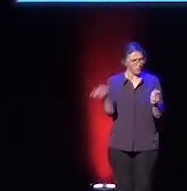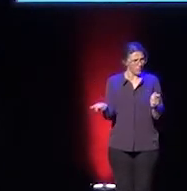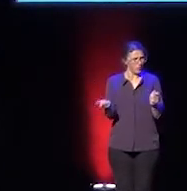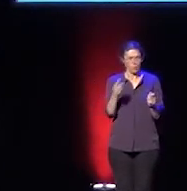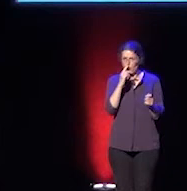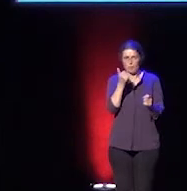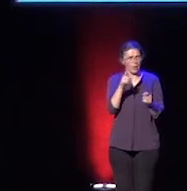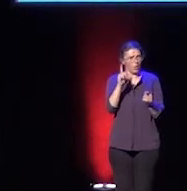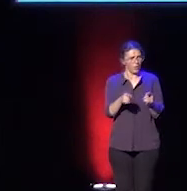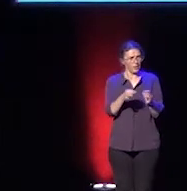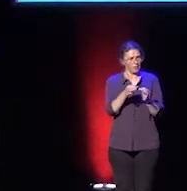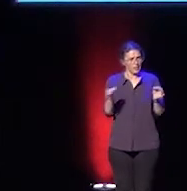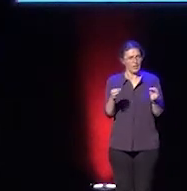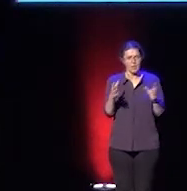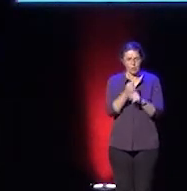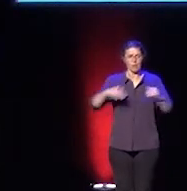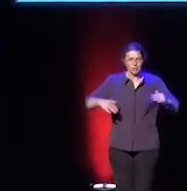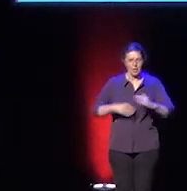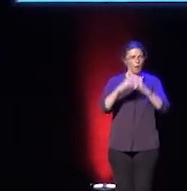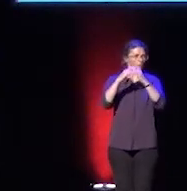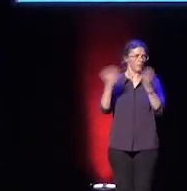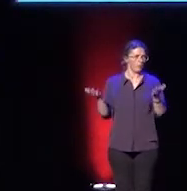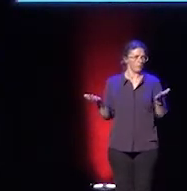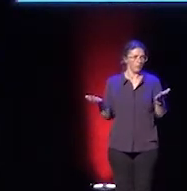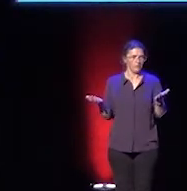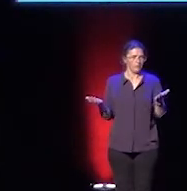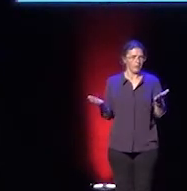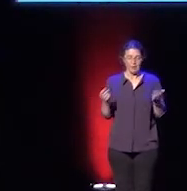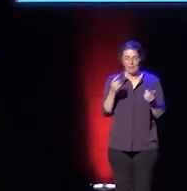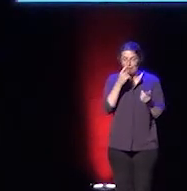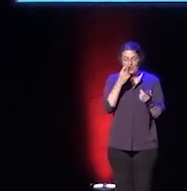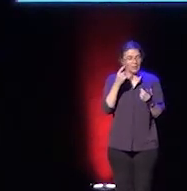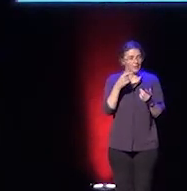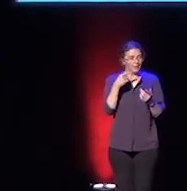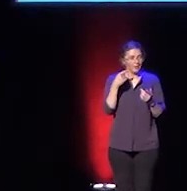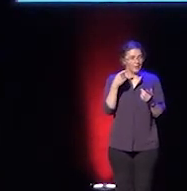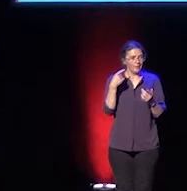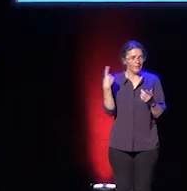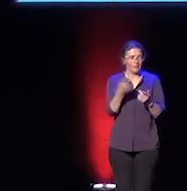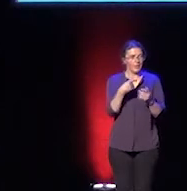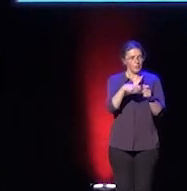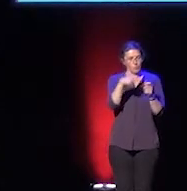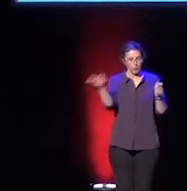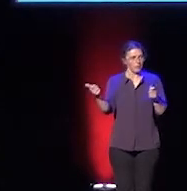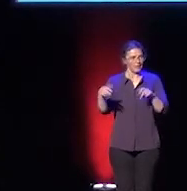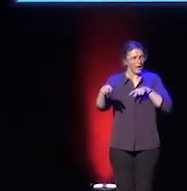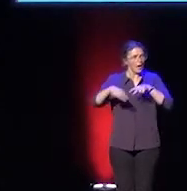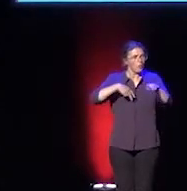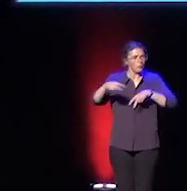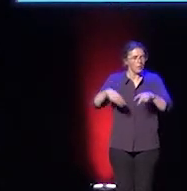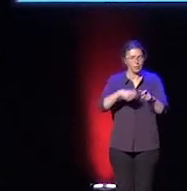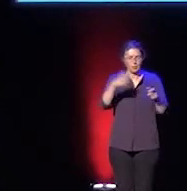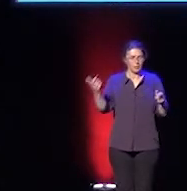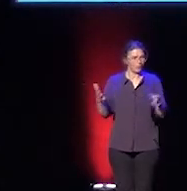wenigen 100 Metern wiederherstellen, wenn es nicht gelingt, Brücken im Autobahnbereich, wenn es nicht